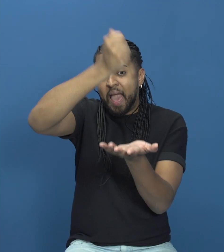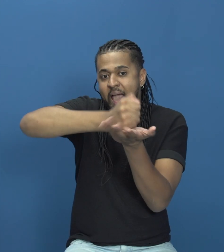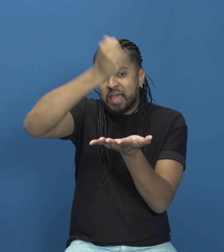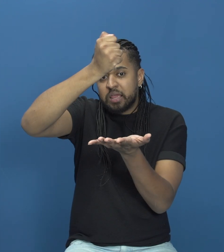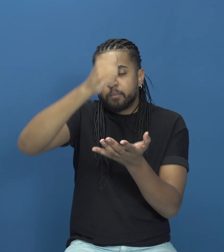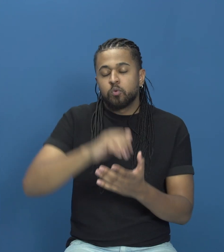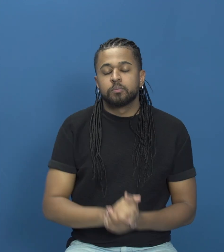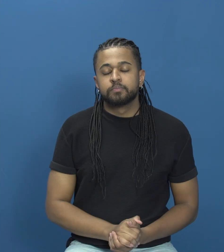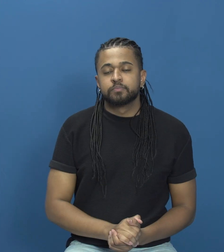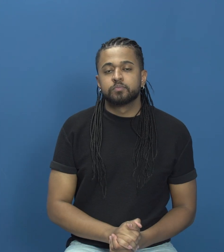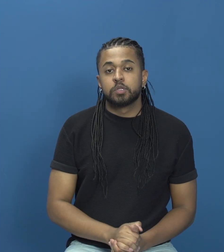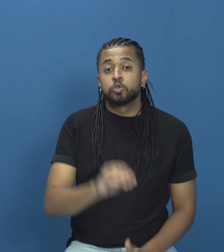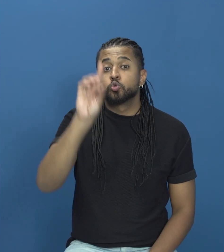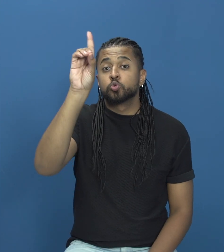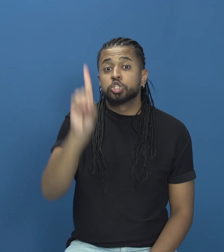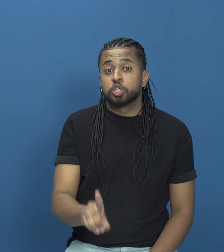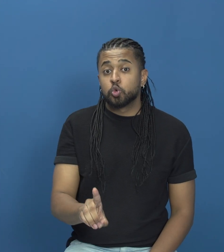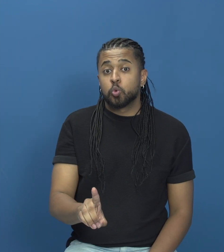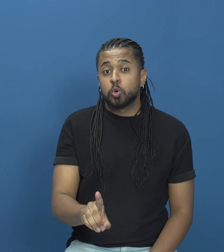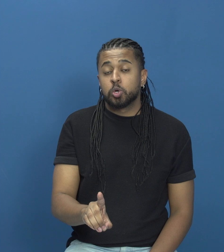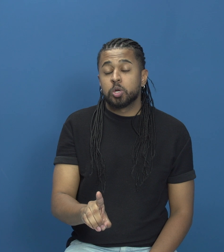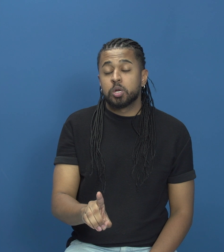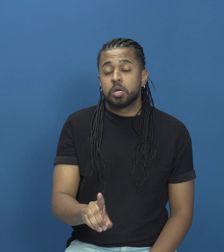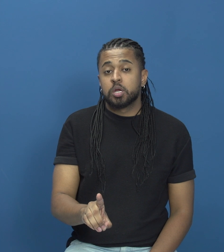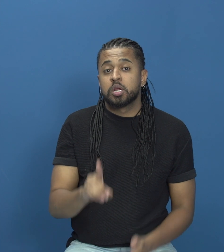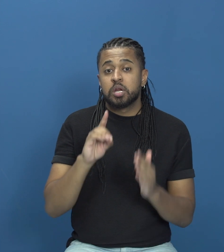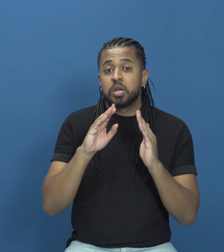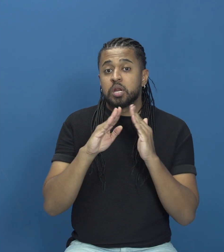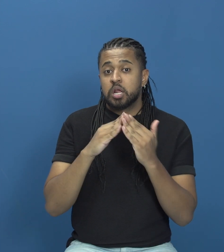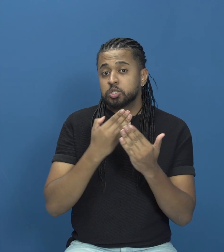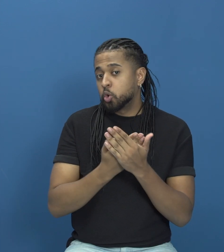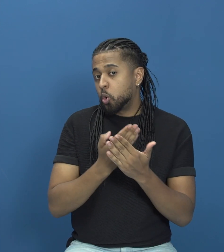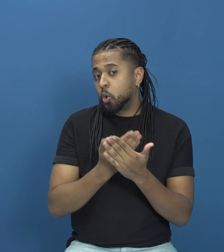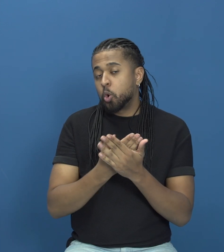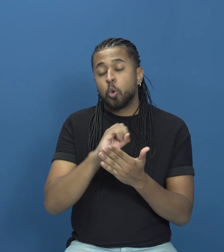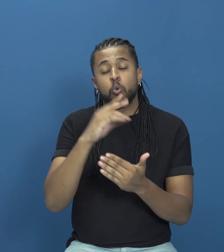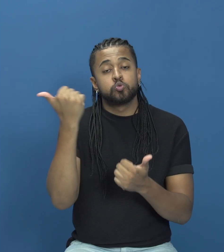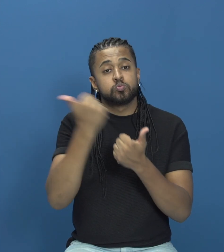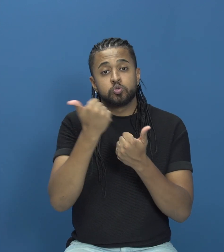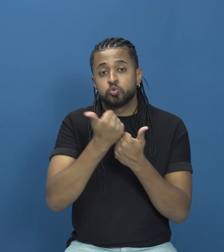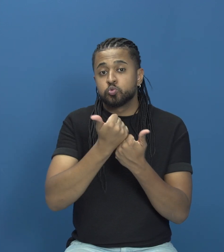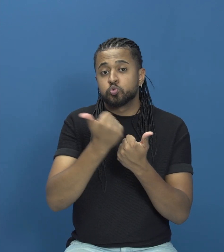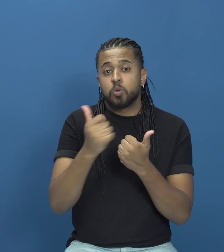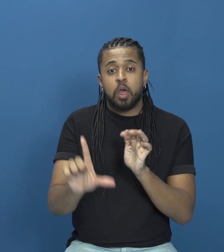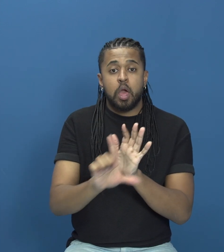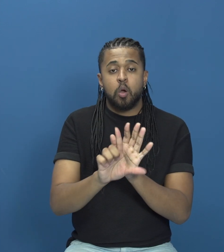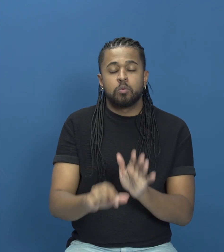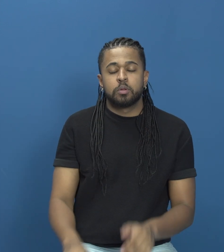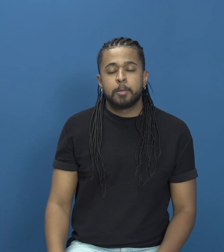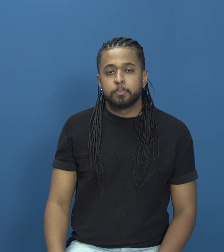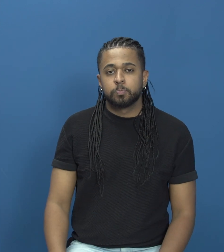fecha parênteses, do diretor ou diretora do estabelecimento ou substituto legal.